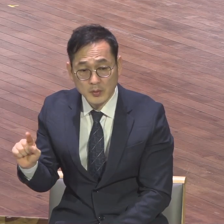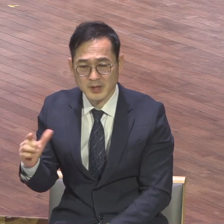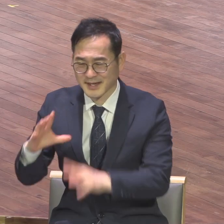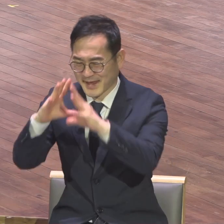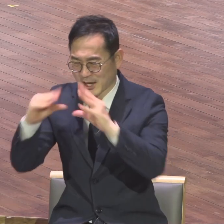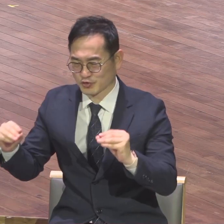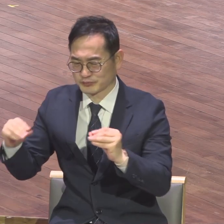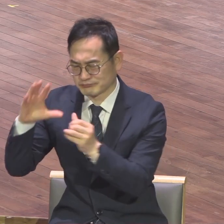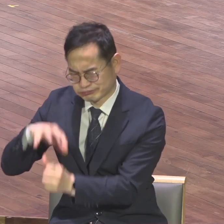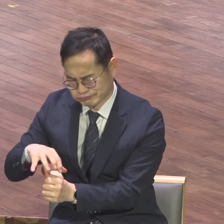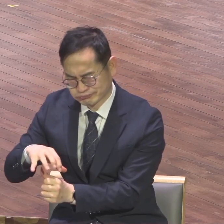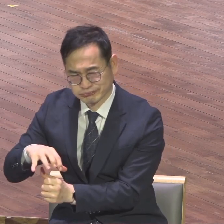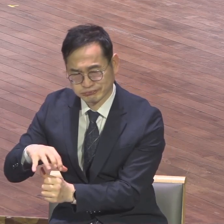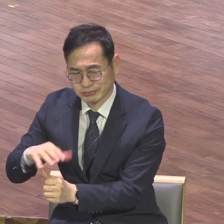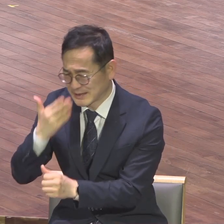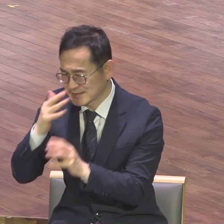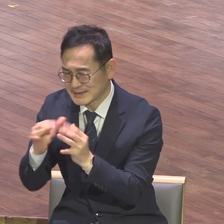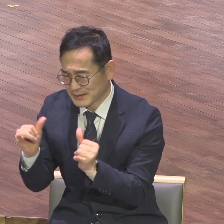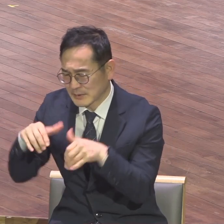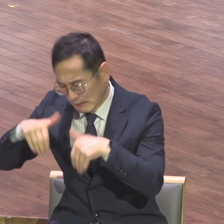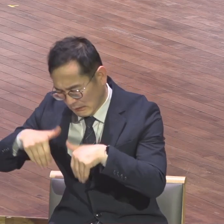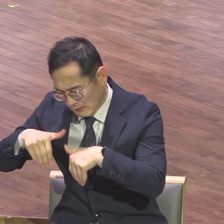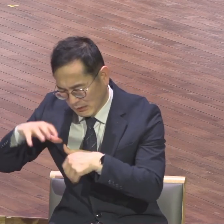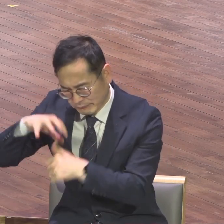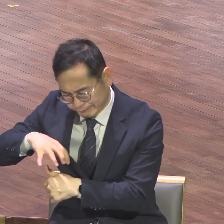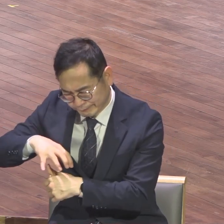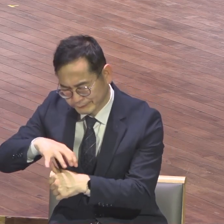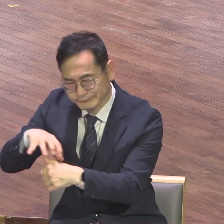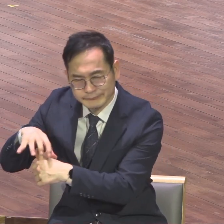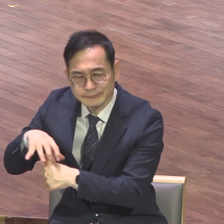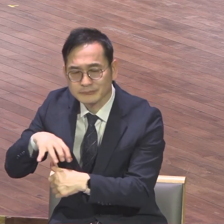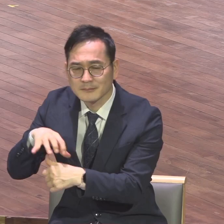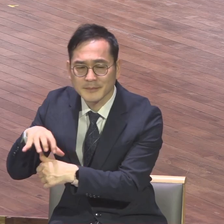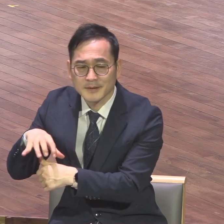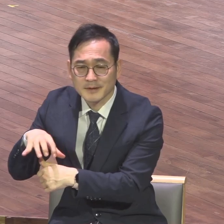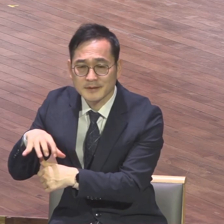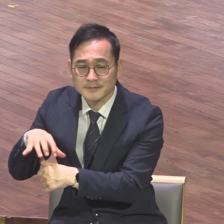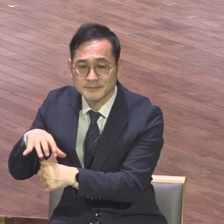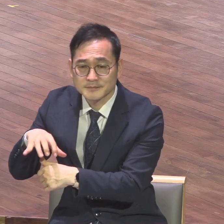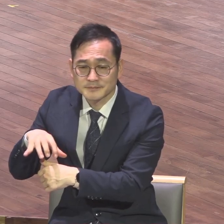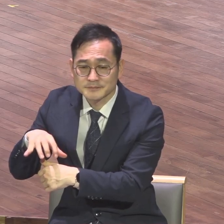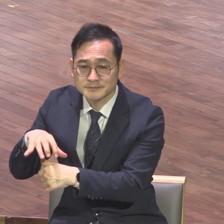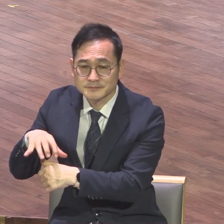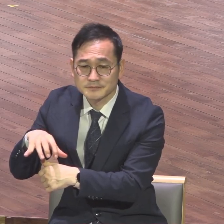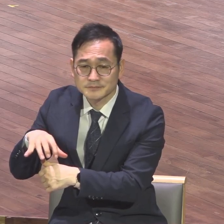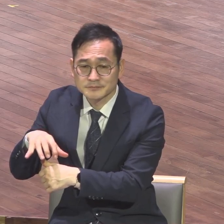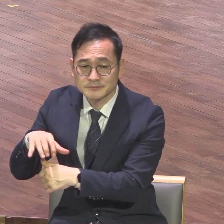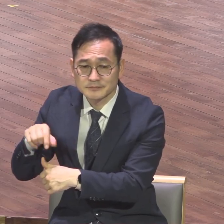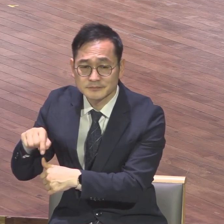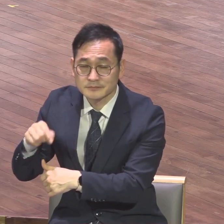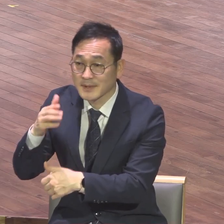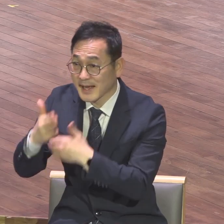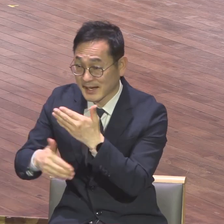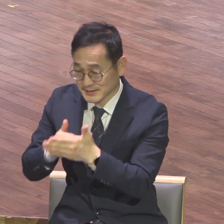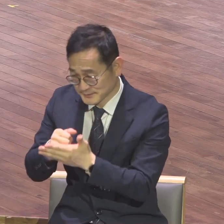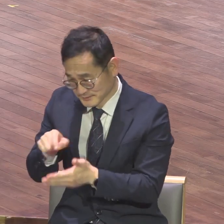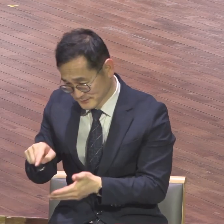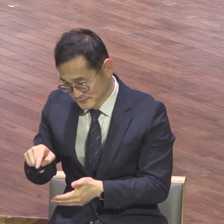애굽에서 이스라엘 백성들이 노예 생활을 했습니다. 노예 생활을 하던 이스라엘 백성들을